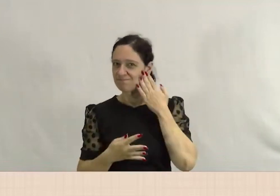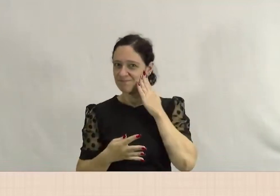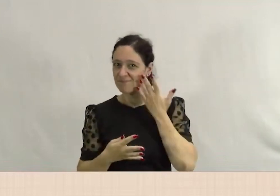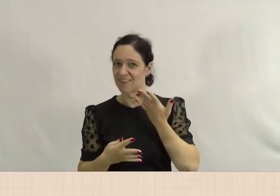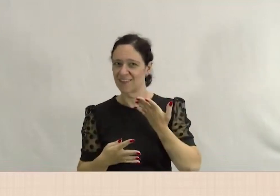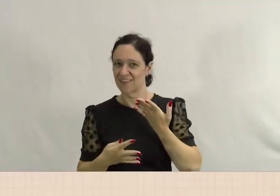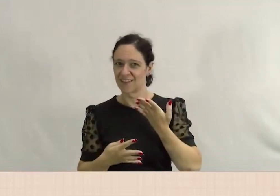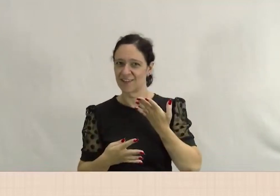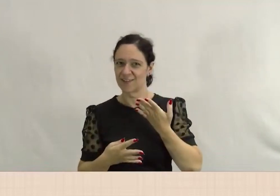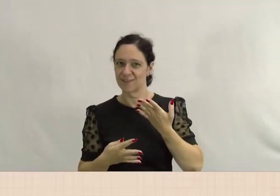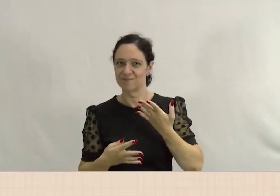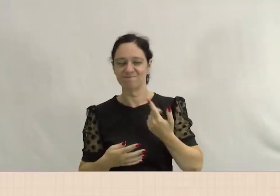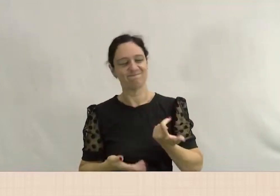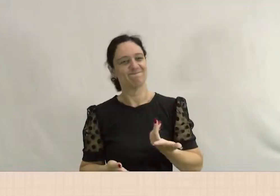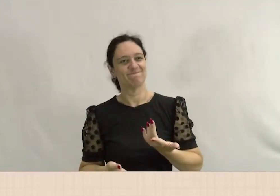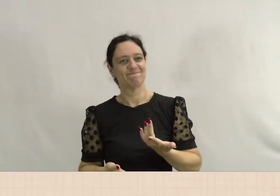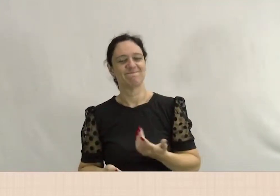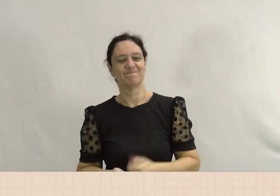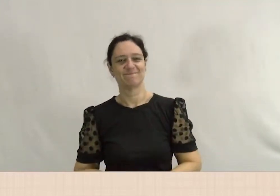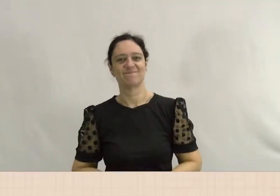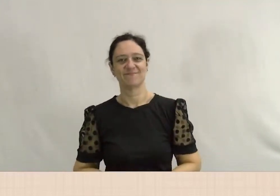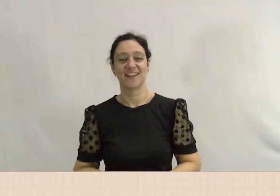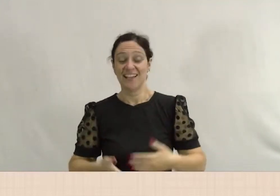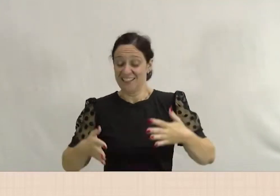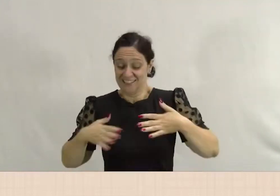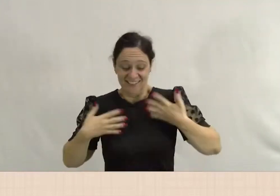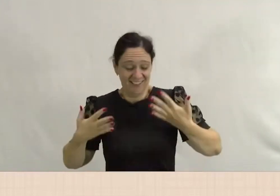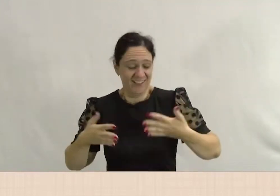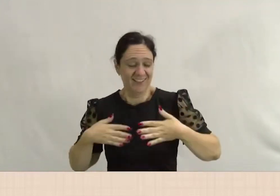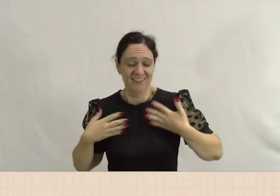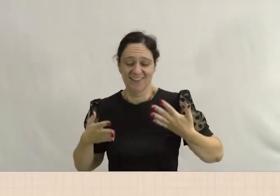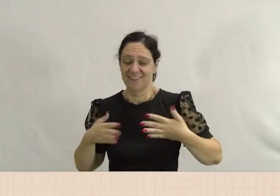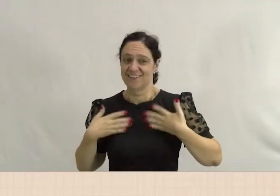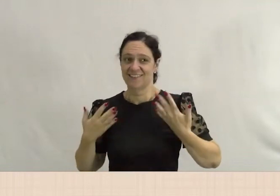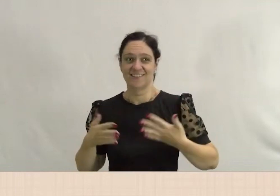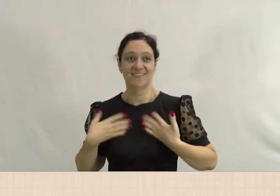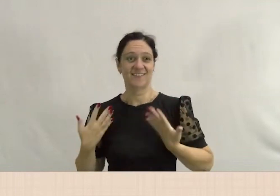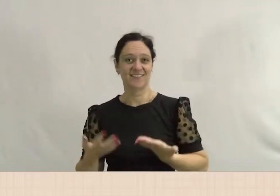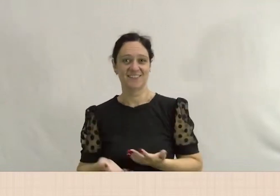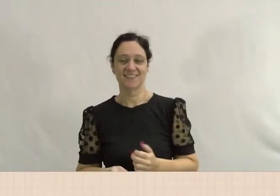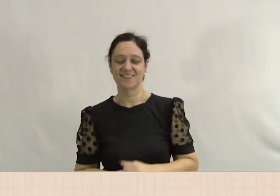Irmão, eu estou entusiasmado, eu não sei como falar, eu estou louco.